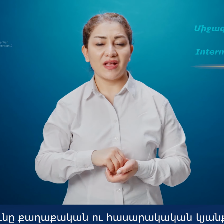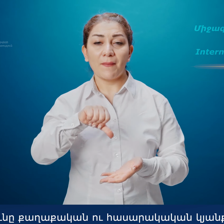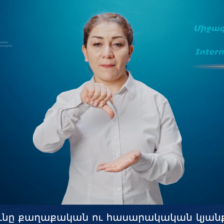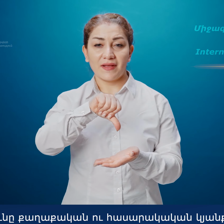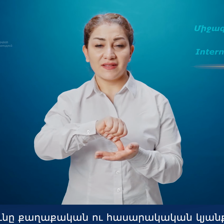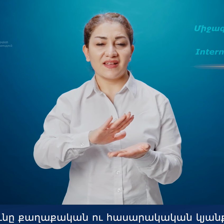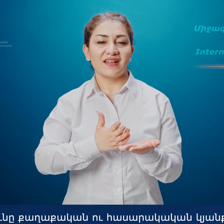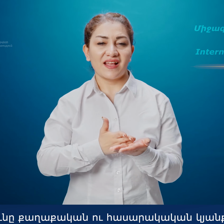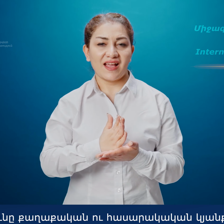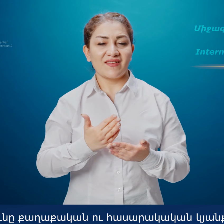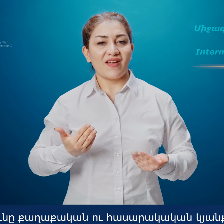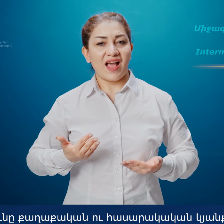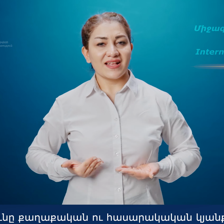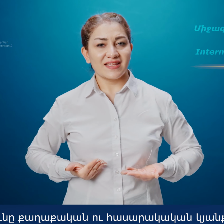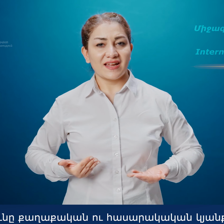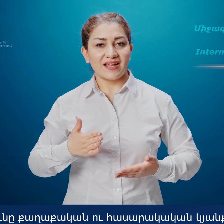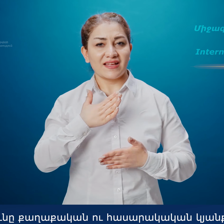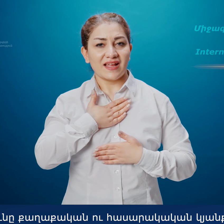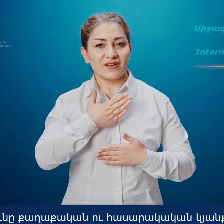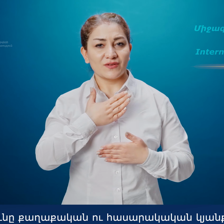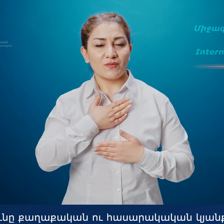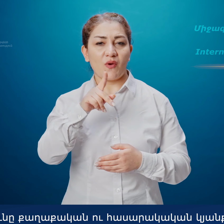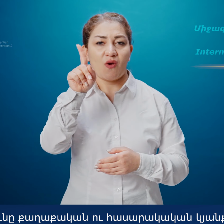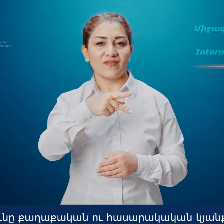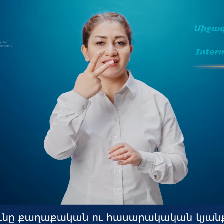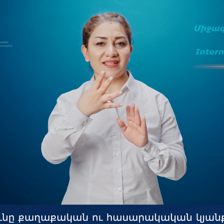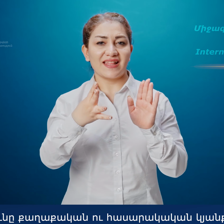Մասնակցությունը քաղաքական ու հասարակական կյանքում, հոդված 29-րդ։